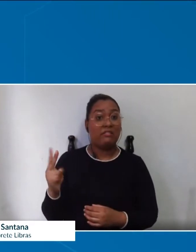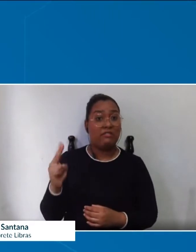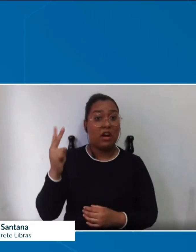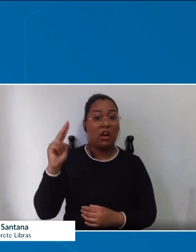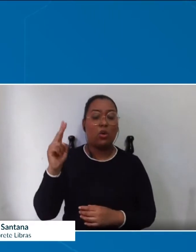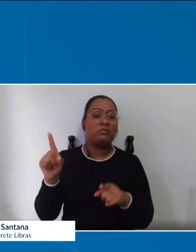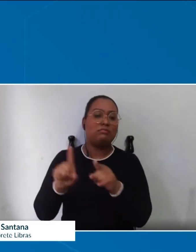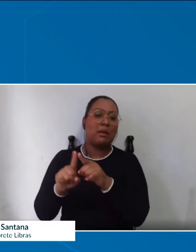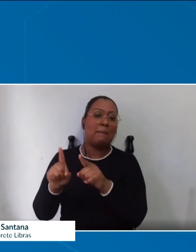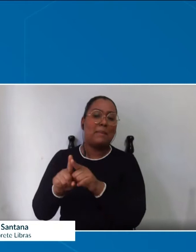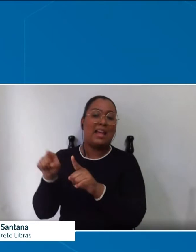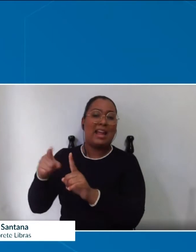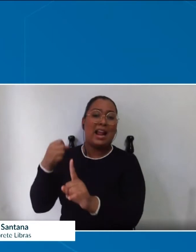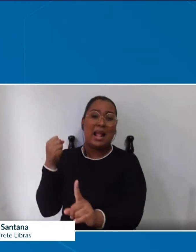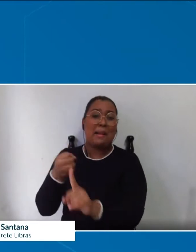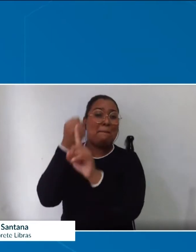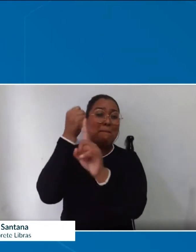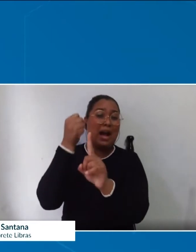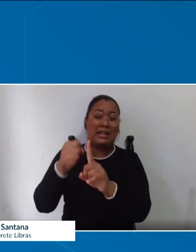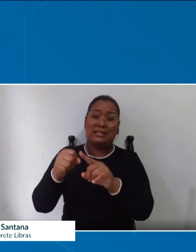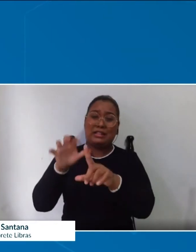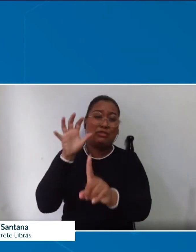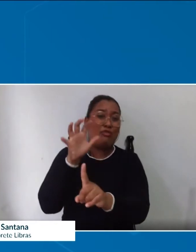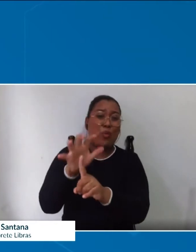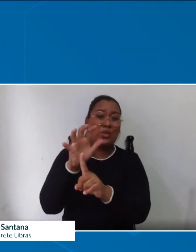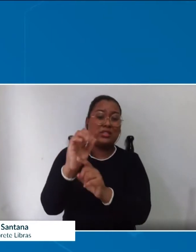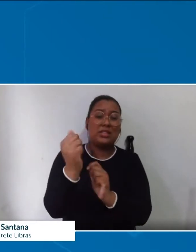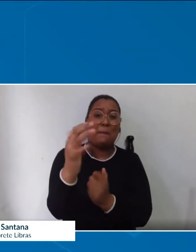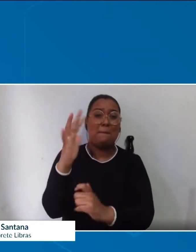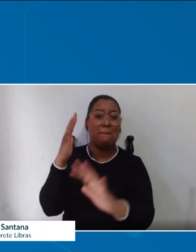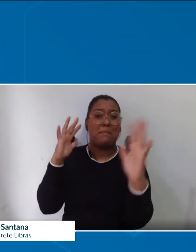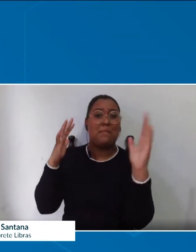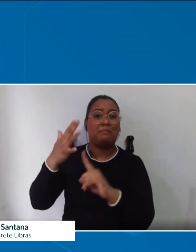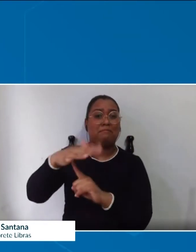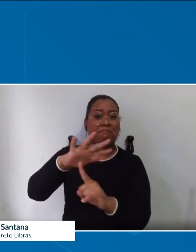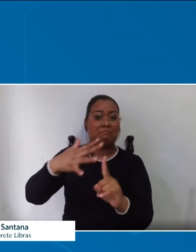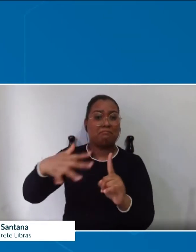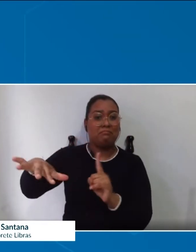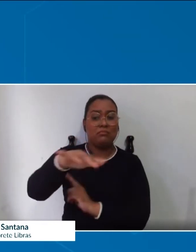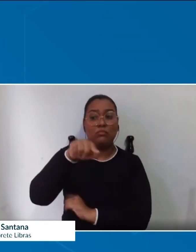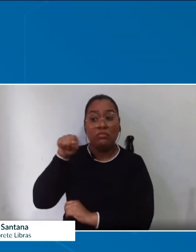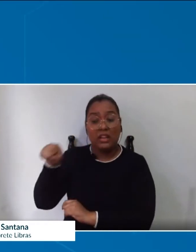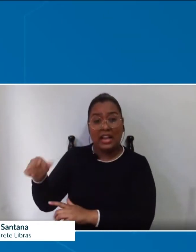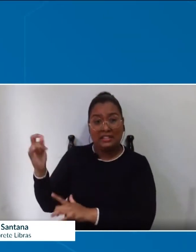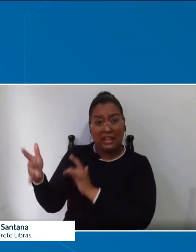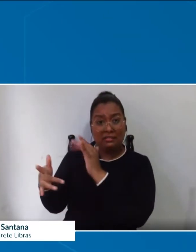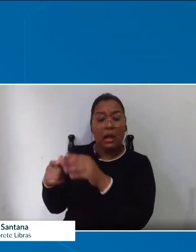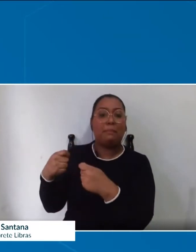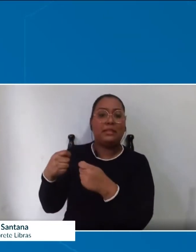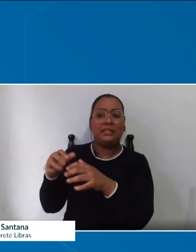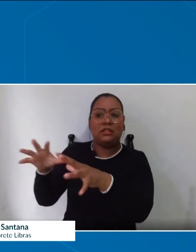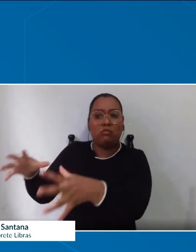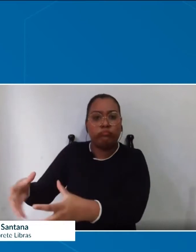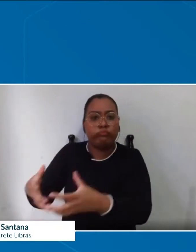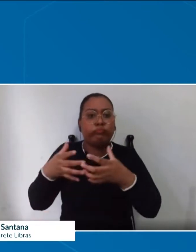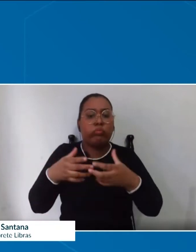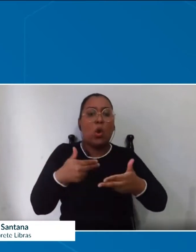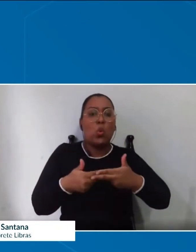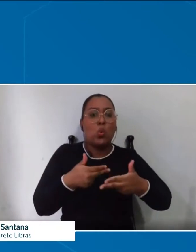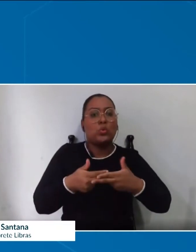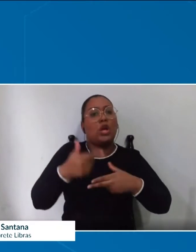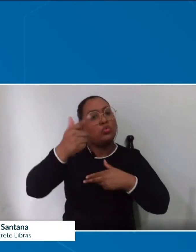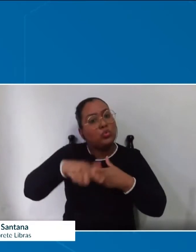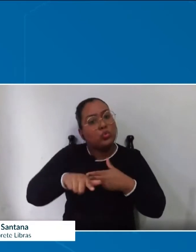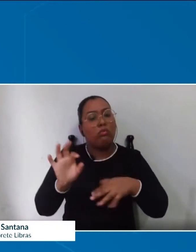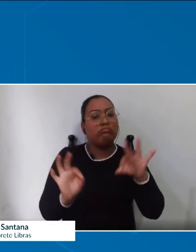impacta demais o meio ambiente. Então, tudo isso tem que ser reaproveitado. E é isso que nós estamos fazendo aqui hoje, tentando mostrar